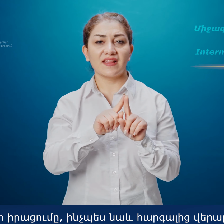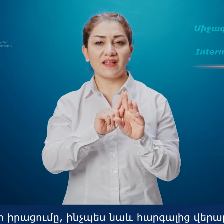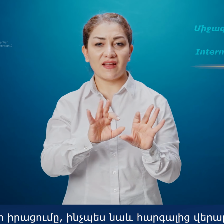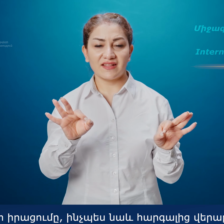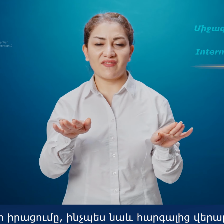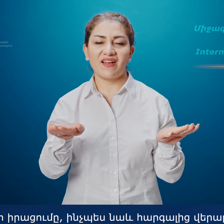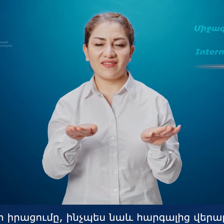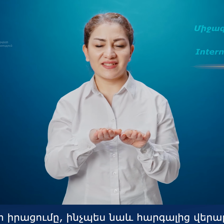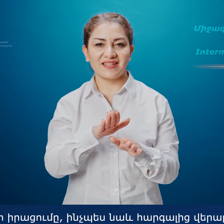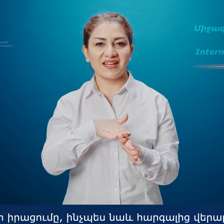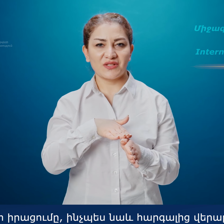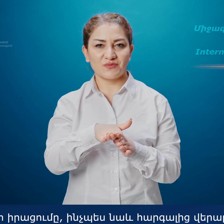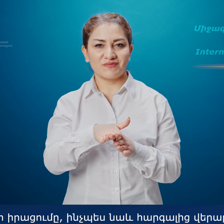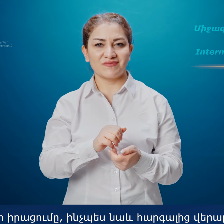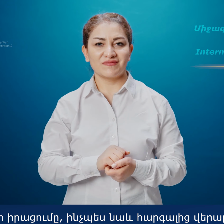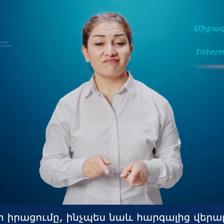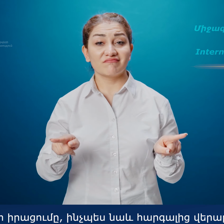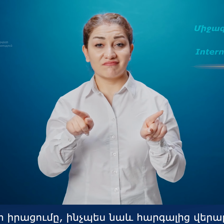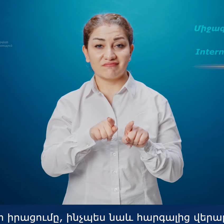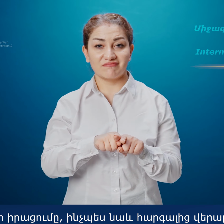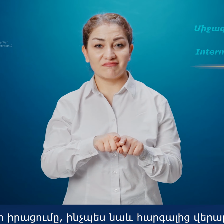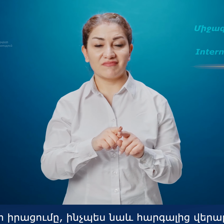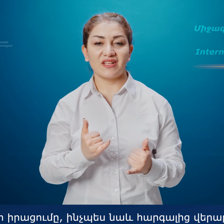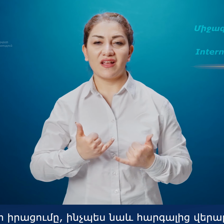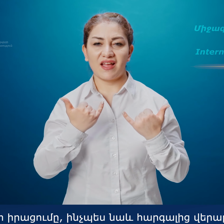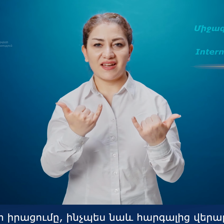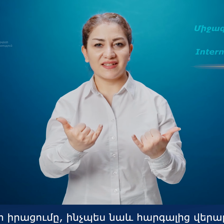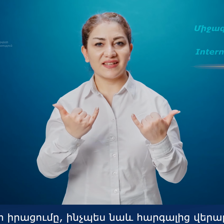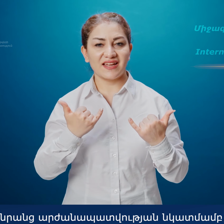հարգալից վերաբերմունքը նրանց արժանապատվության նկատմամբ։